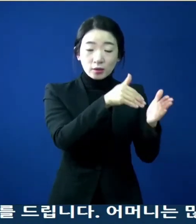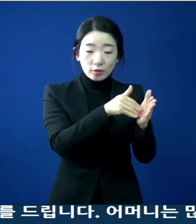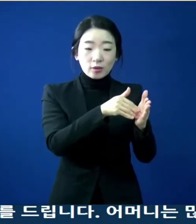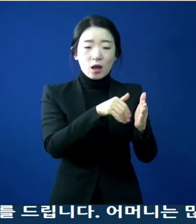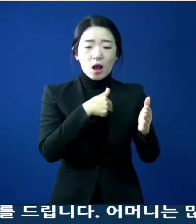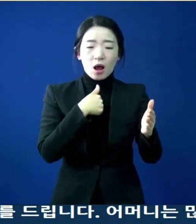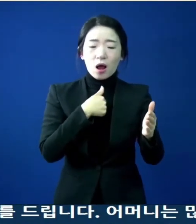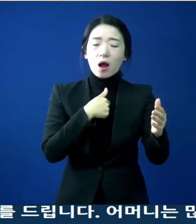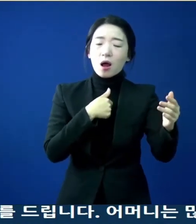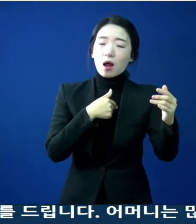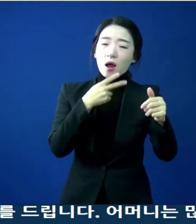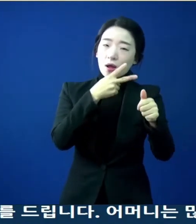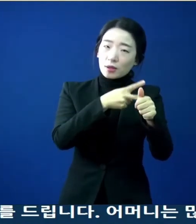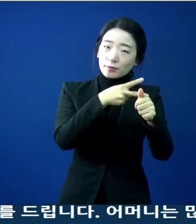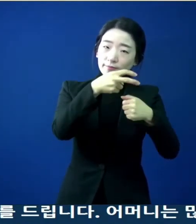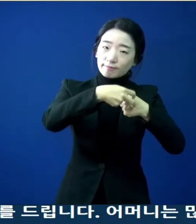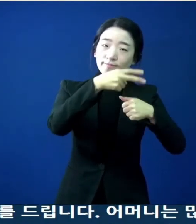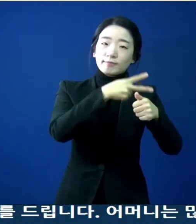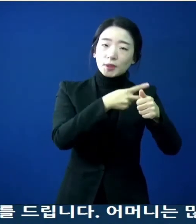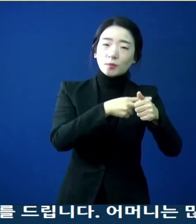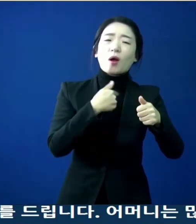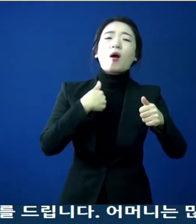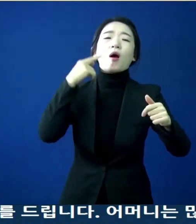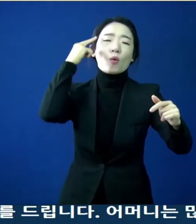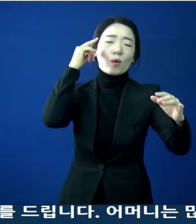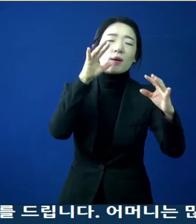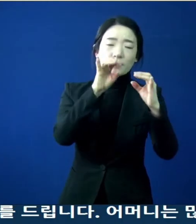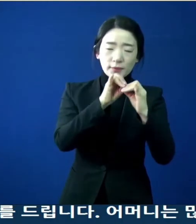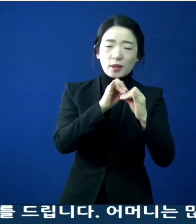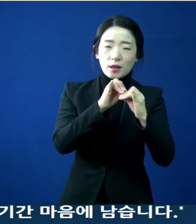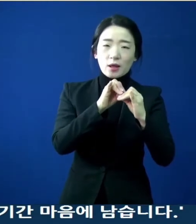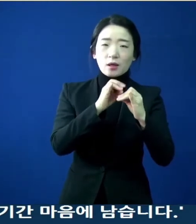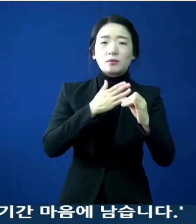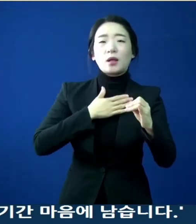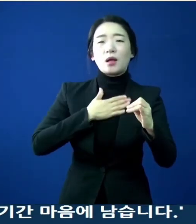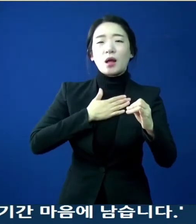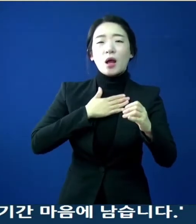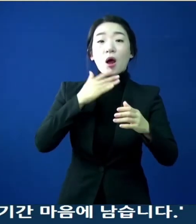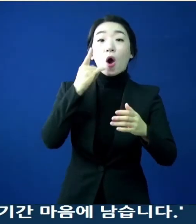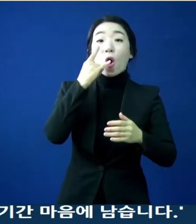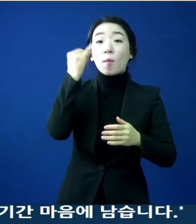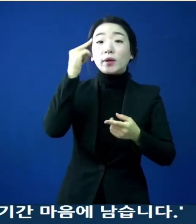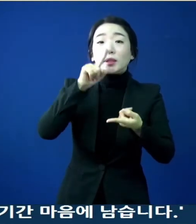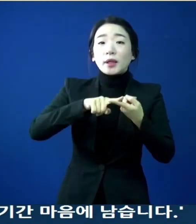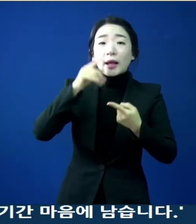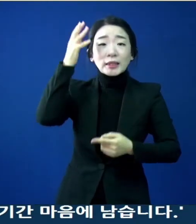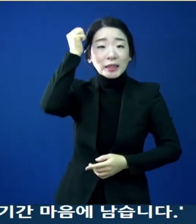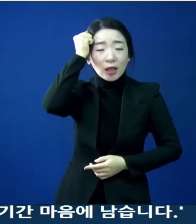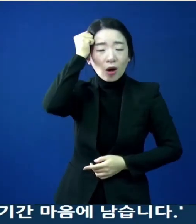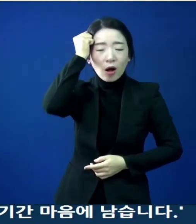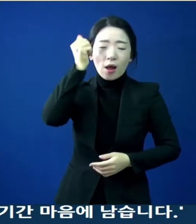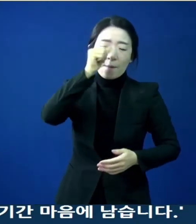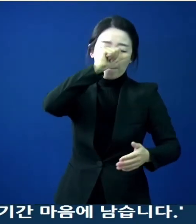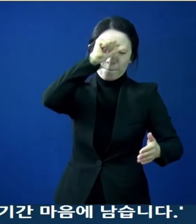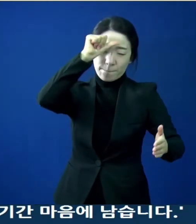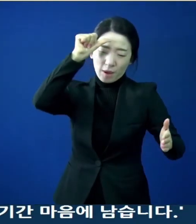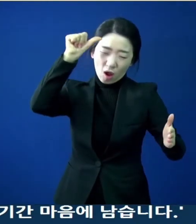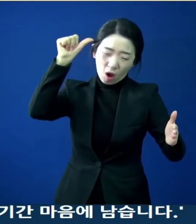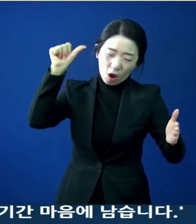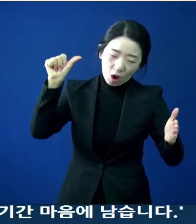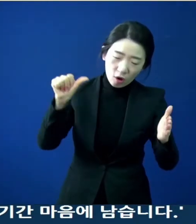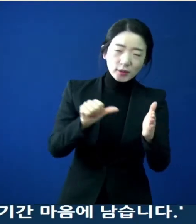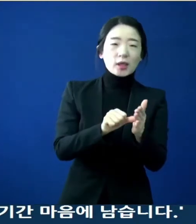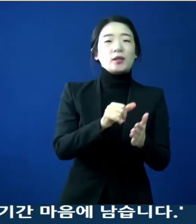그러면서 하시는 말씀이 아마 평생 갈 것 같습니다. 그러시더라고요.